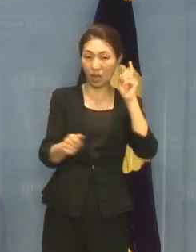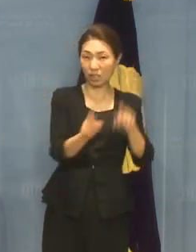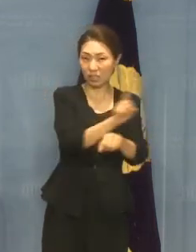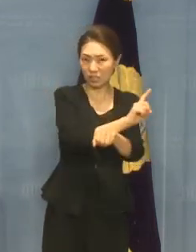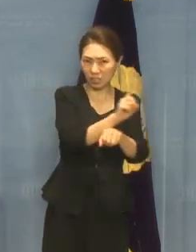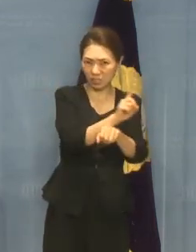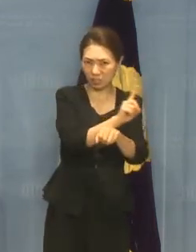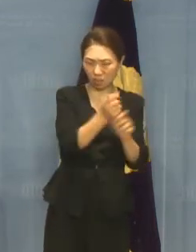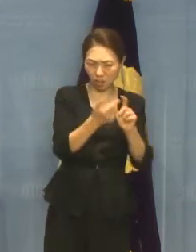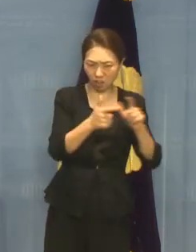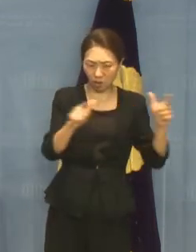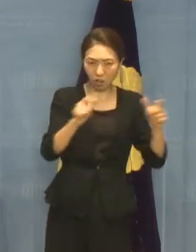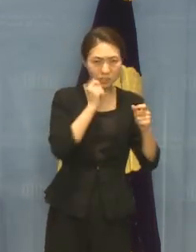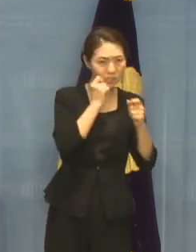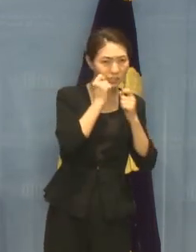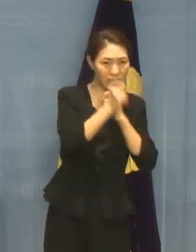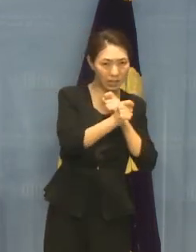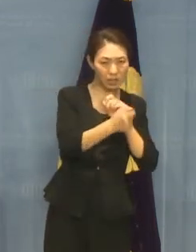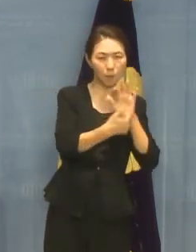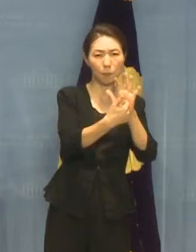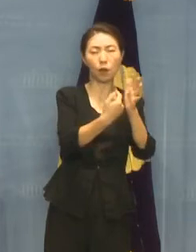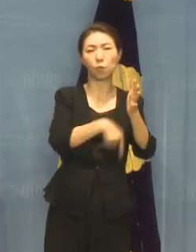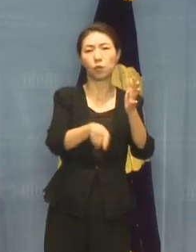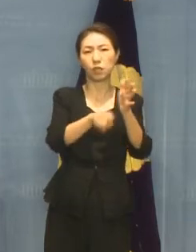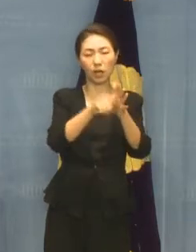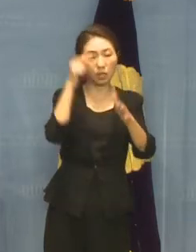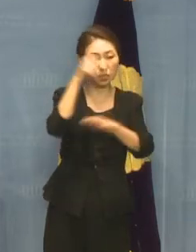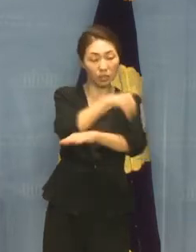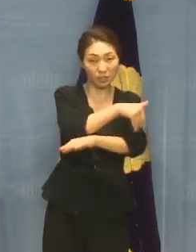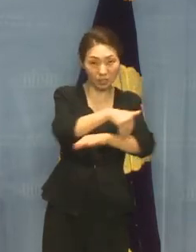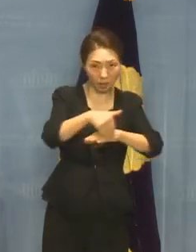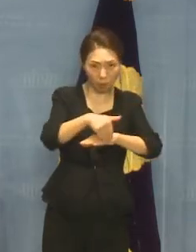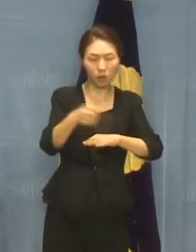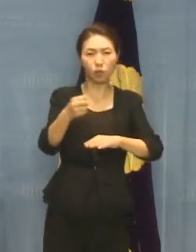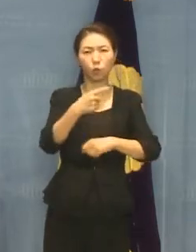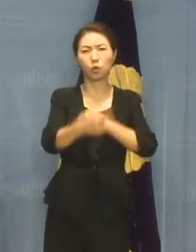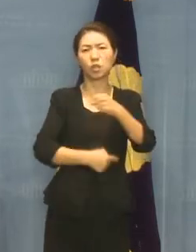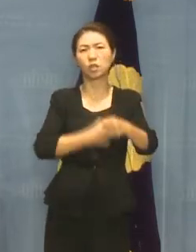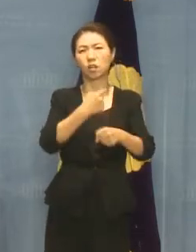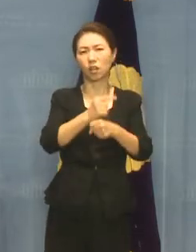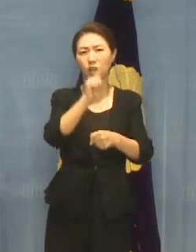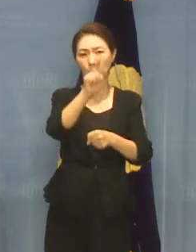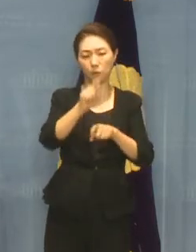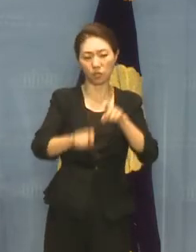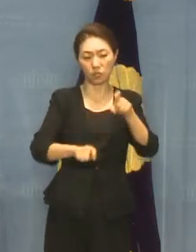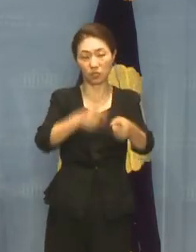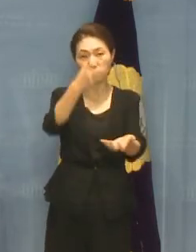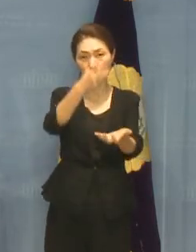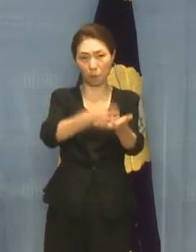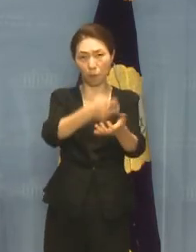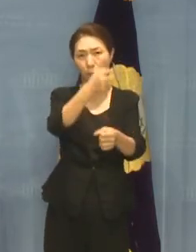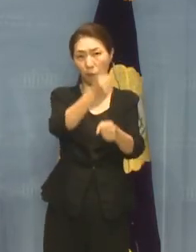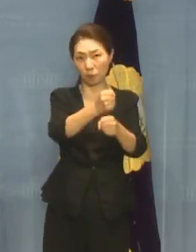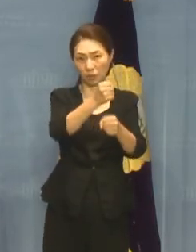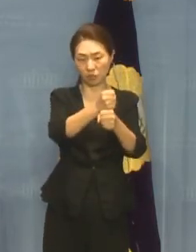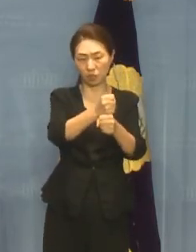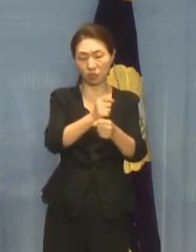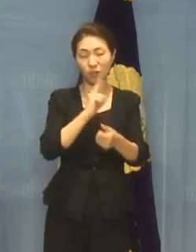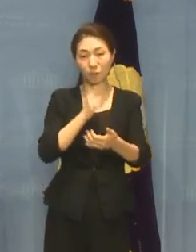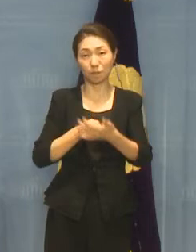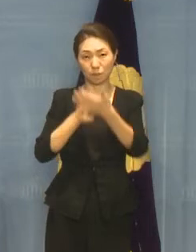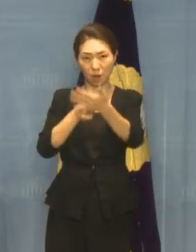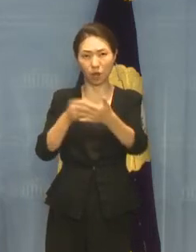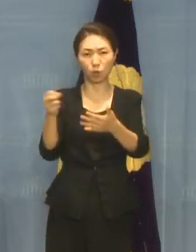다중피해 사기 방지 및 구제 등에 관한 기본 계획 및 연도별 시행 계획을 수립 시행하도록 하고